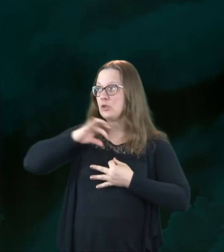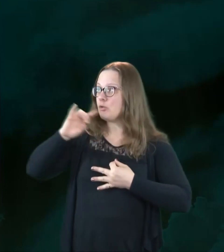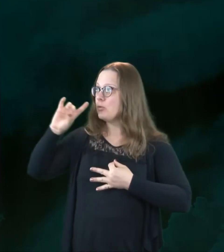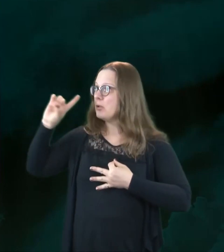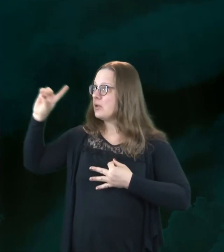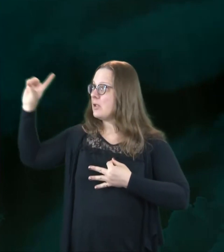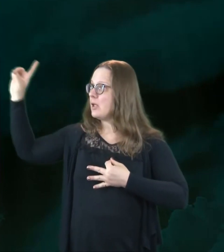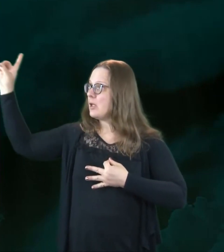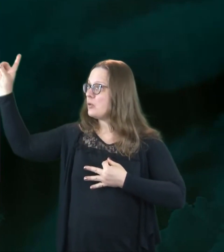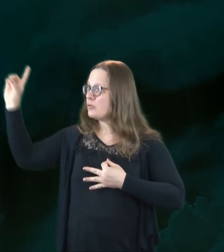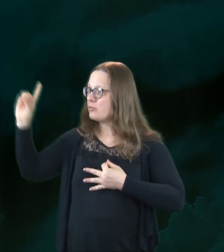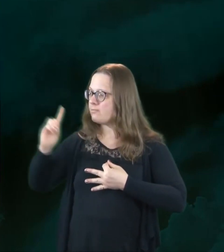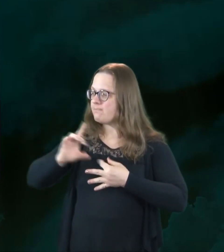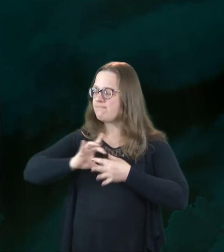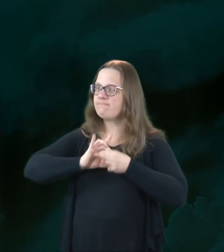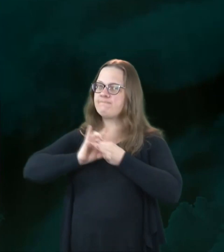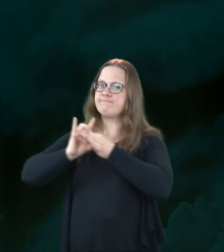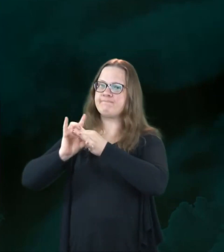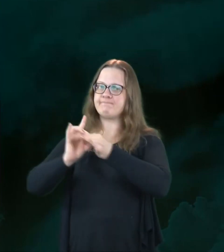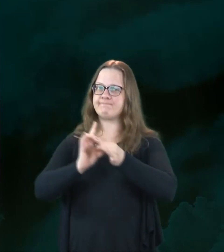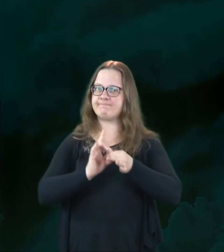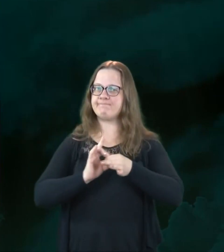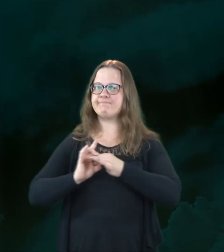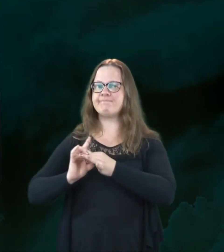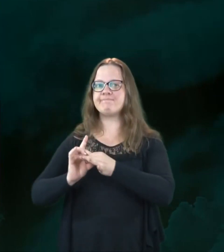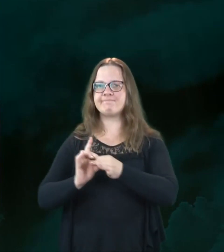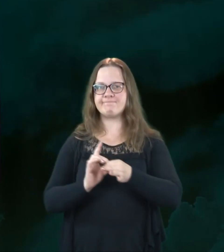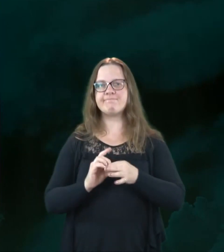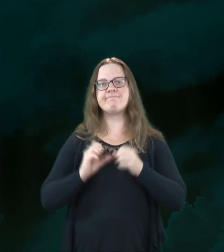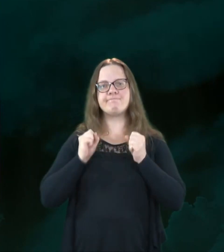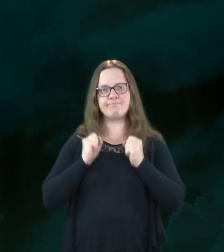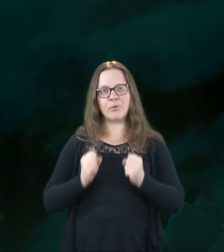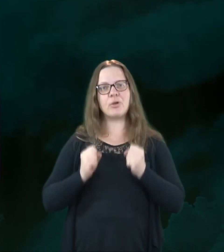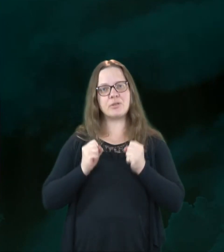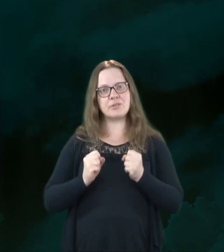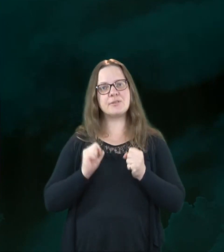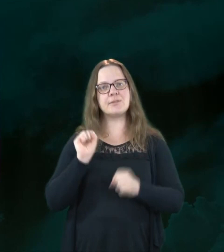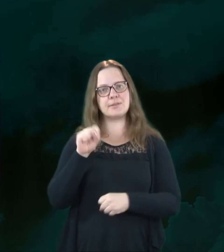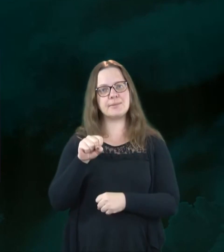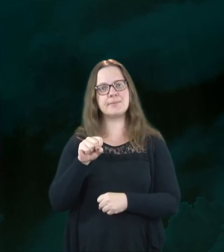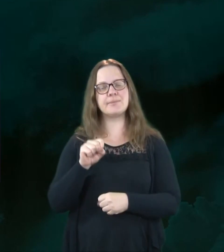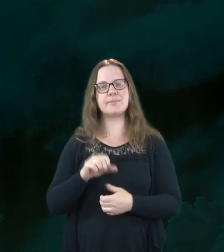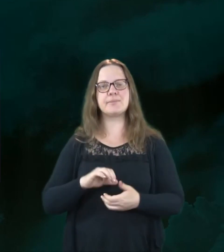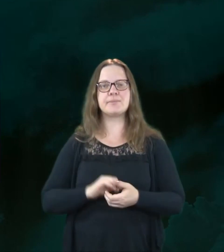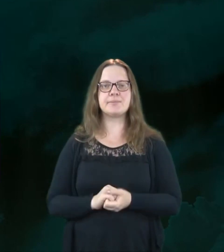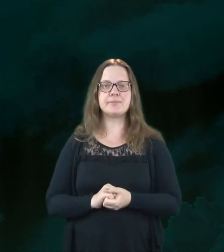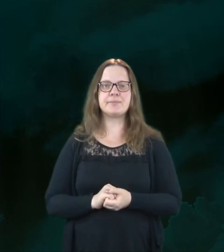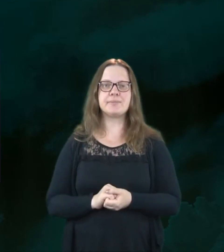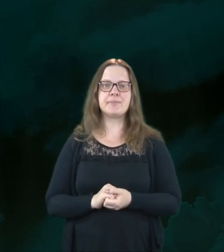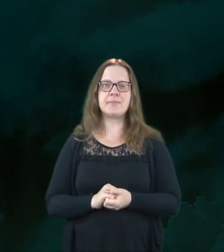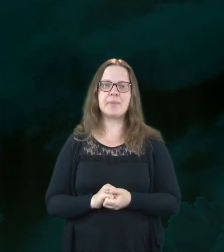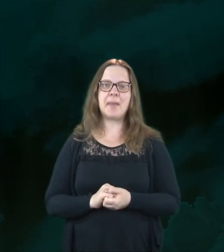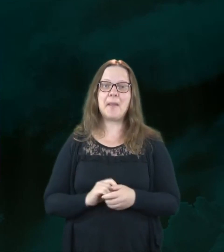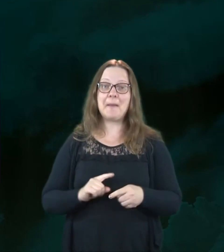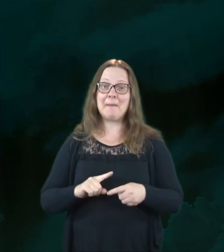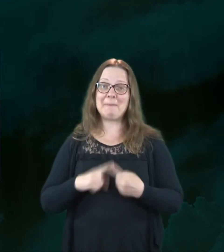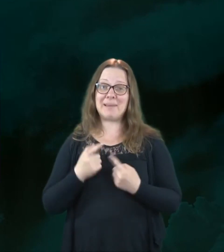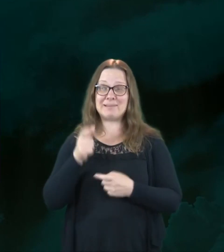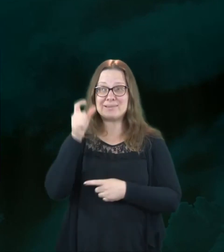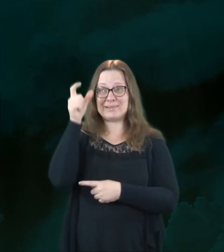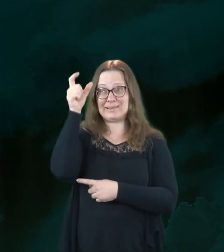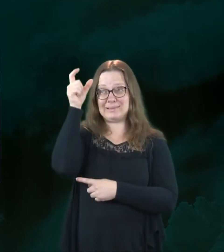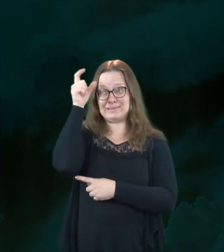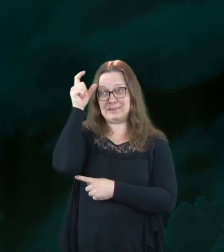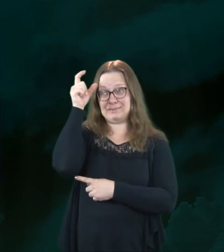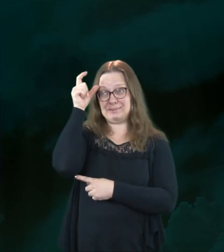para receber a vida de Deus, para receber a natureza de Deus. Todavia, a serpente, Satanás veio